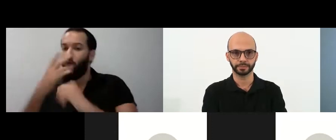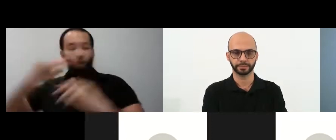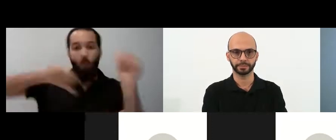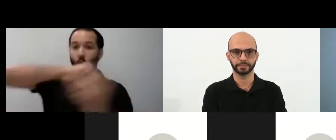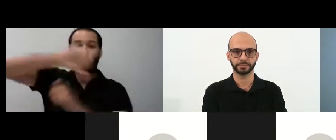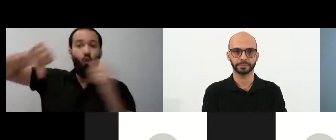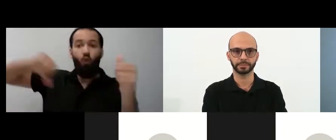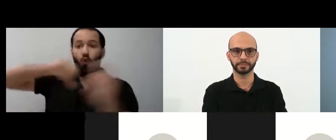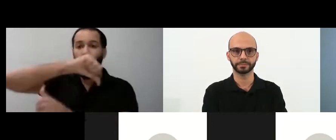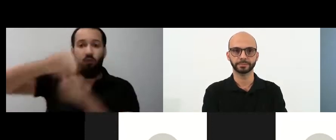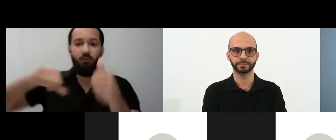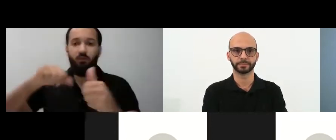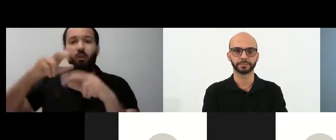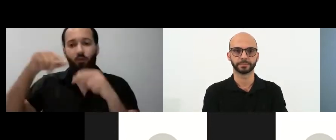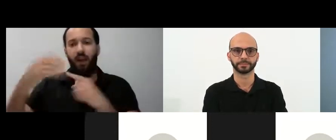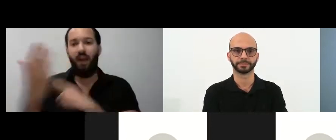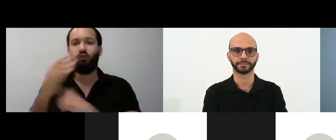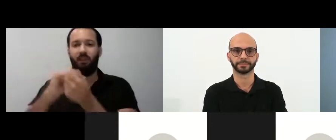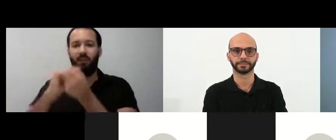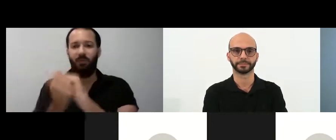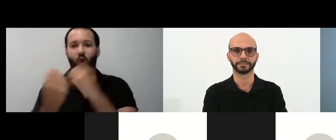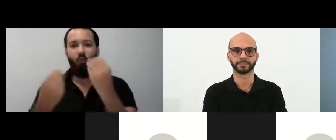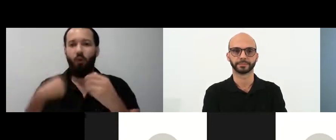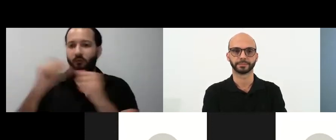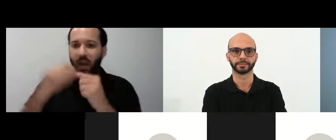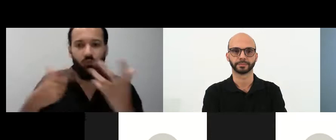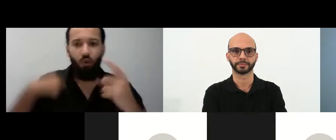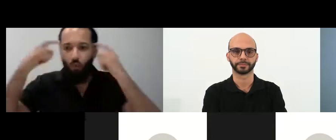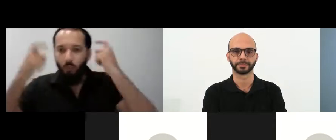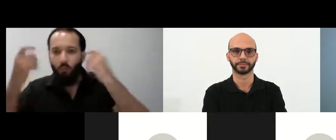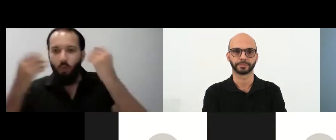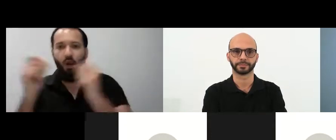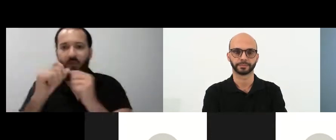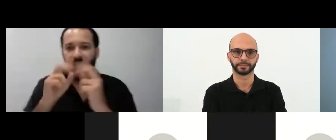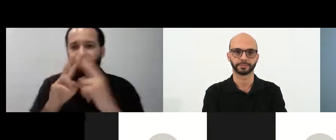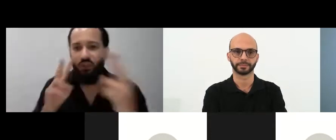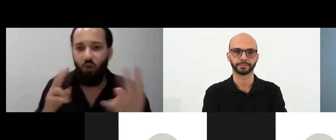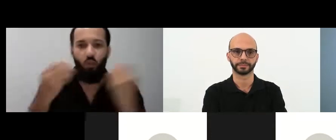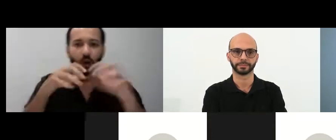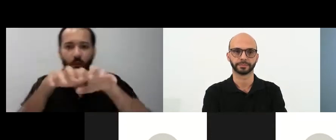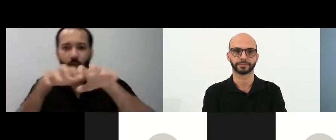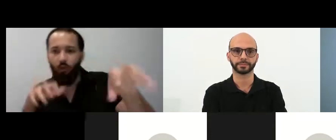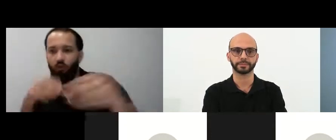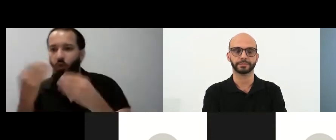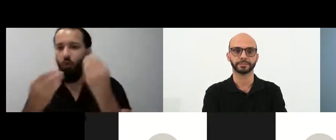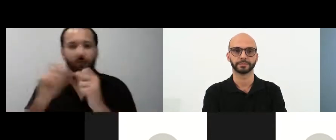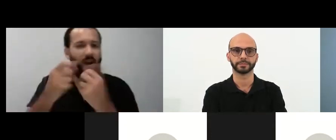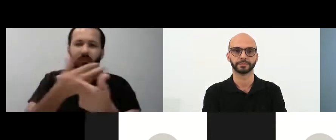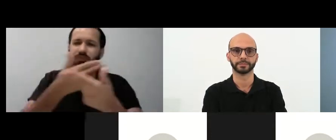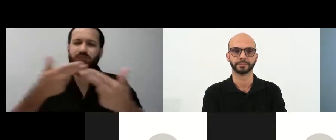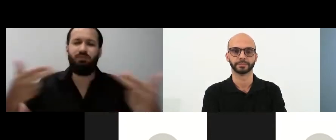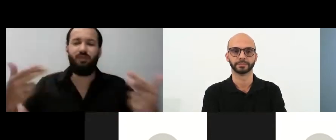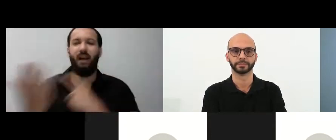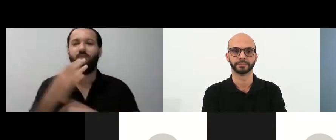precisamos pegar desse tempo, pegar esse período e fazer mudanças. Nós temos que nos adaptar, nós temos que nos preocupar. É a